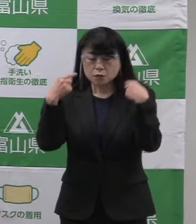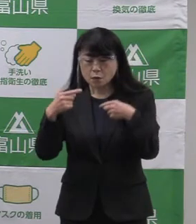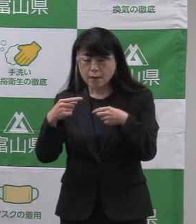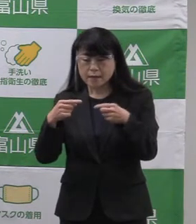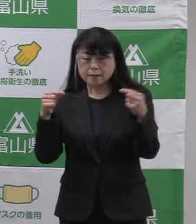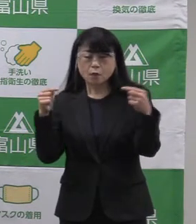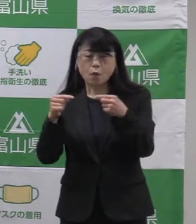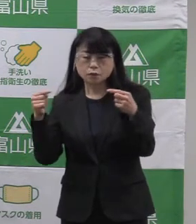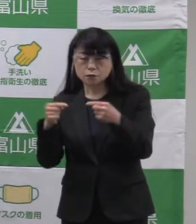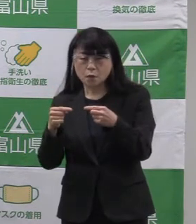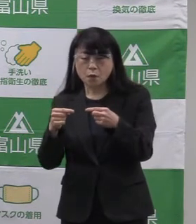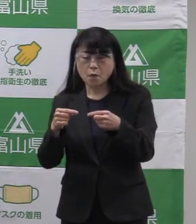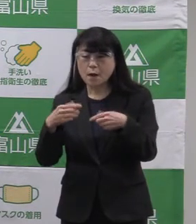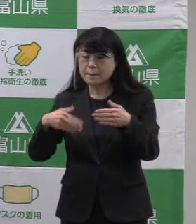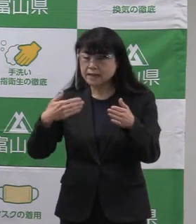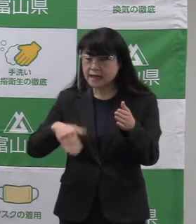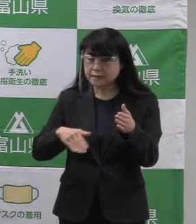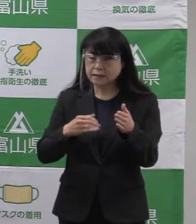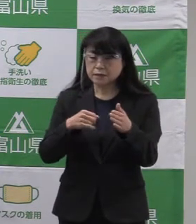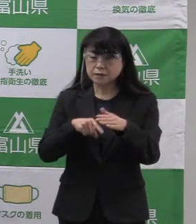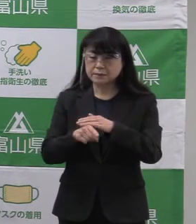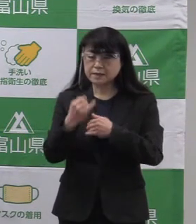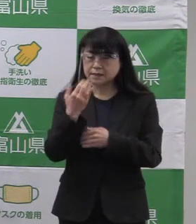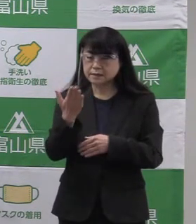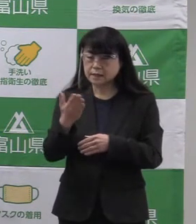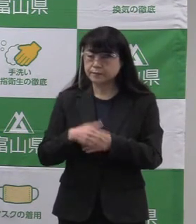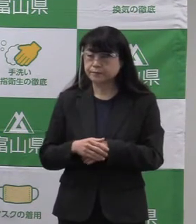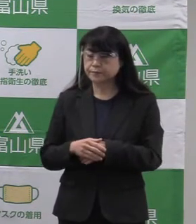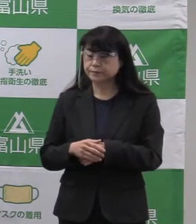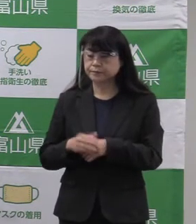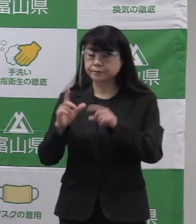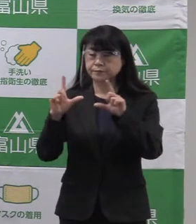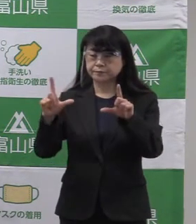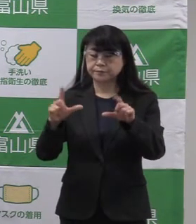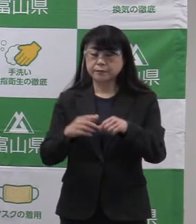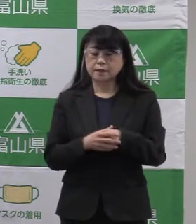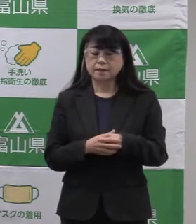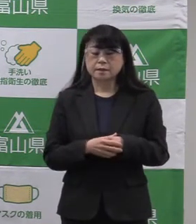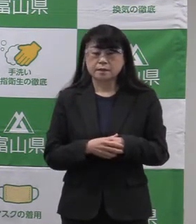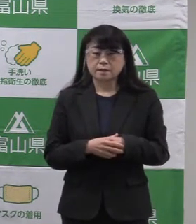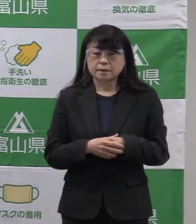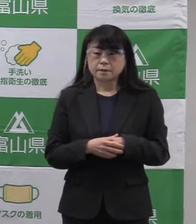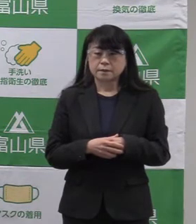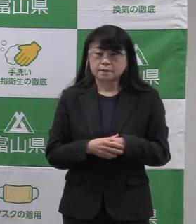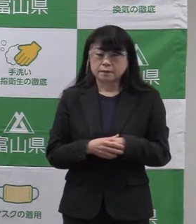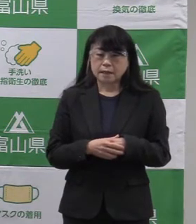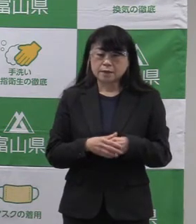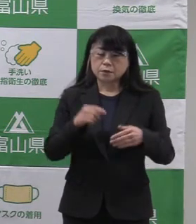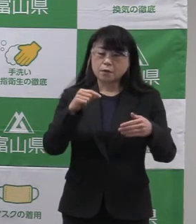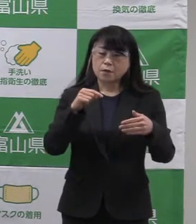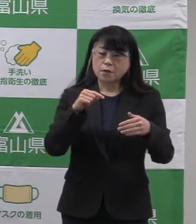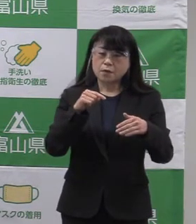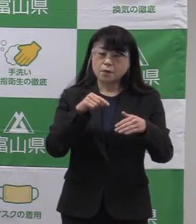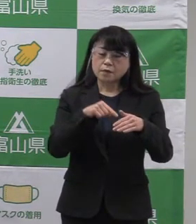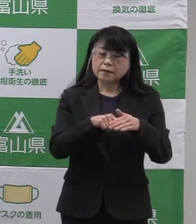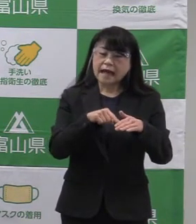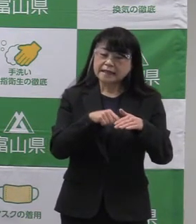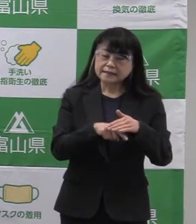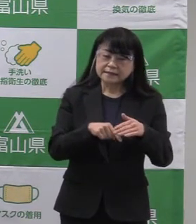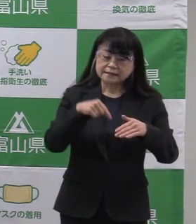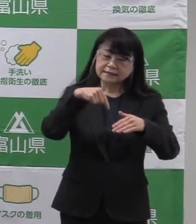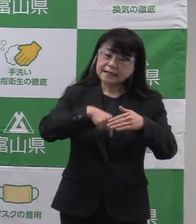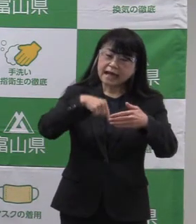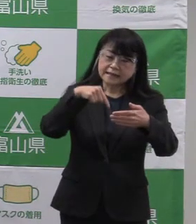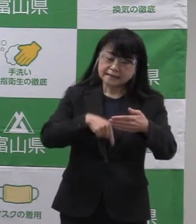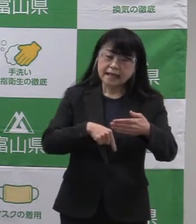入っているわけではないというふうなことでよろしいですか。 ですね、内外にはなっています。ただあくまで予算